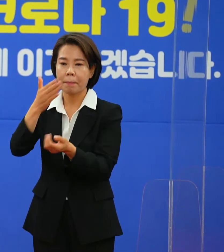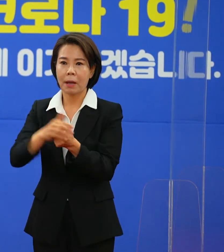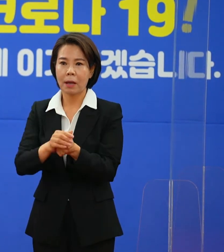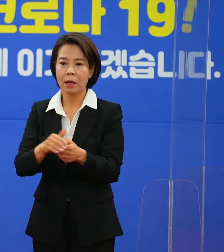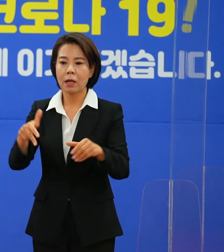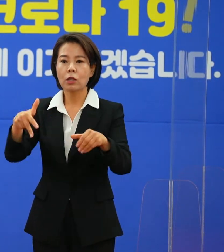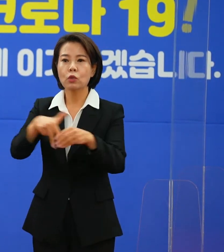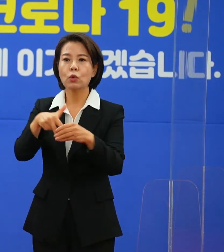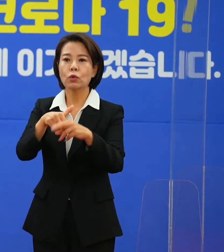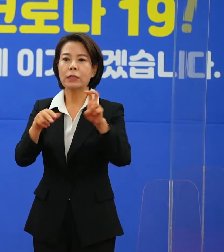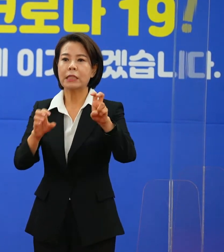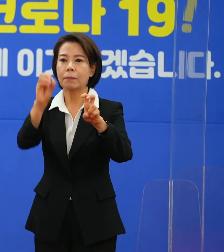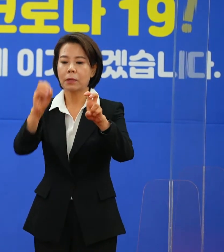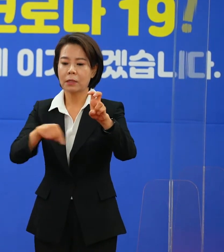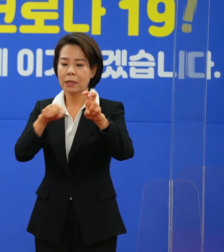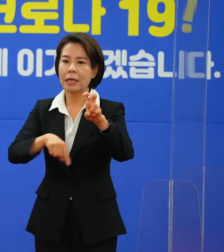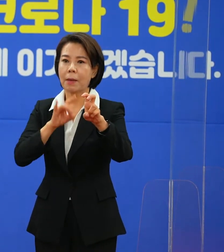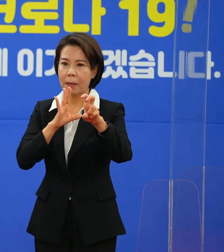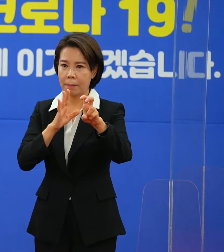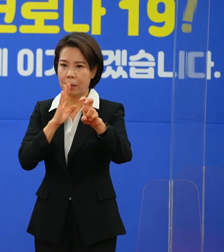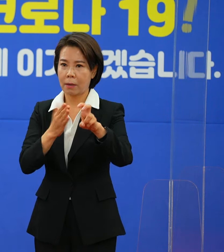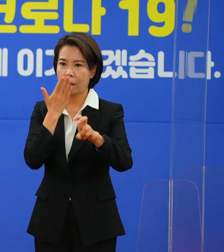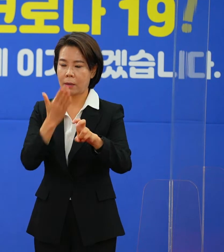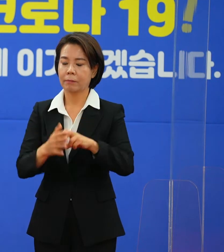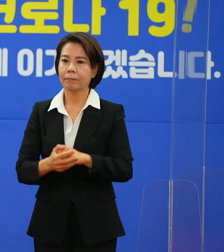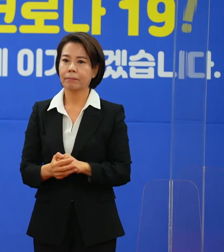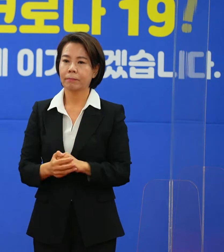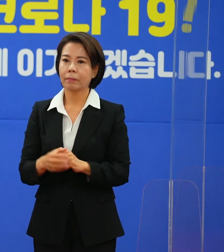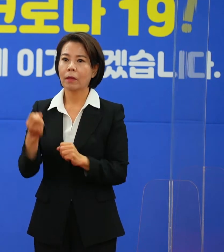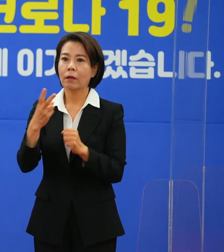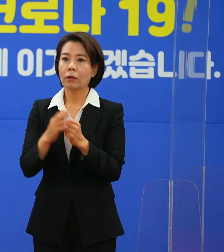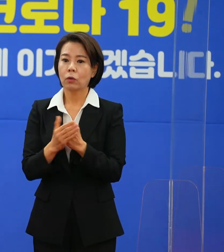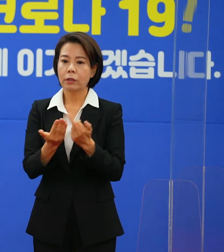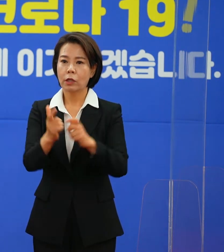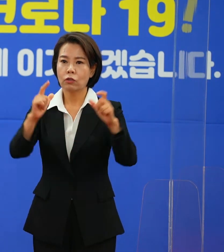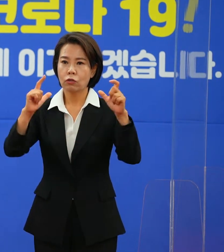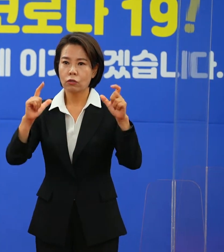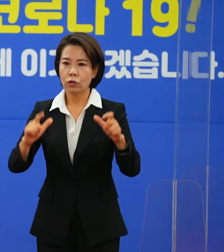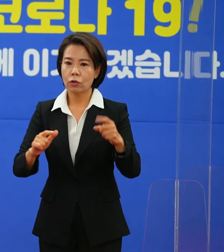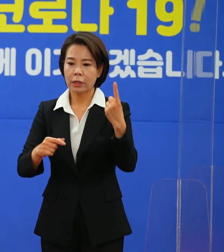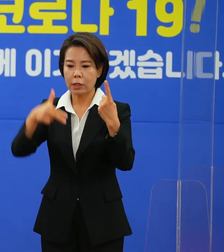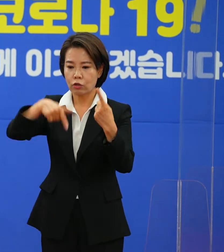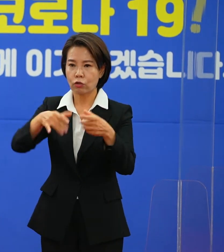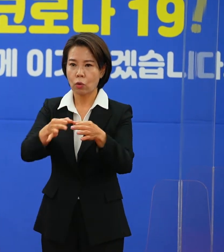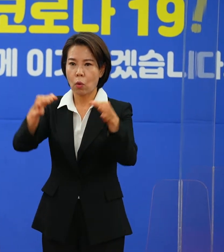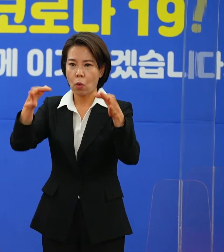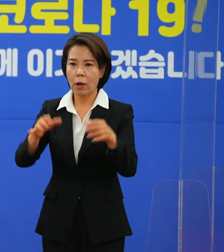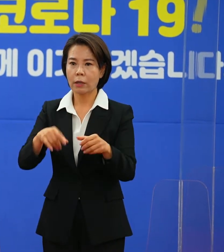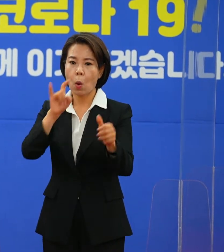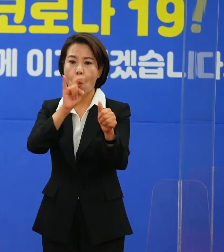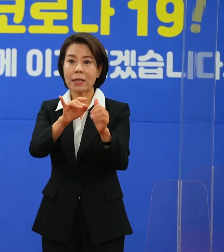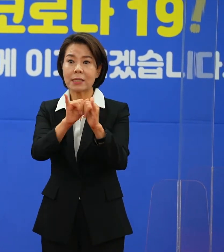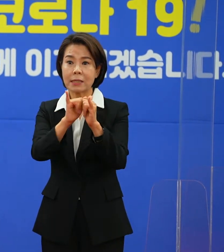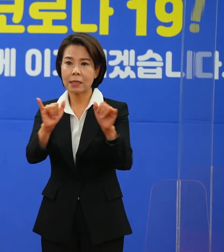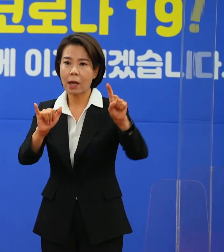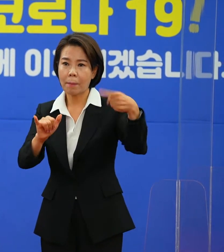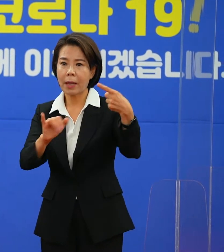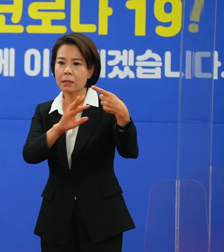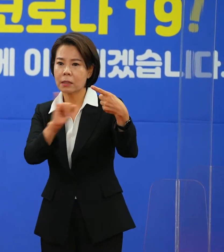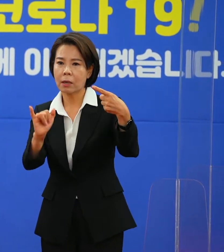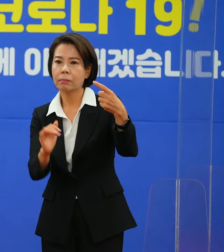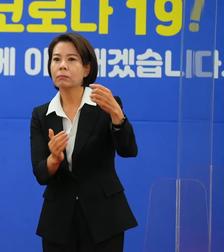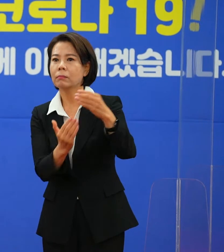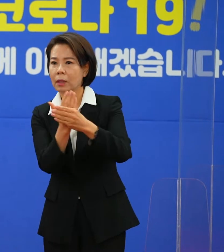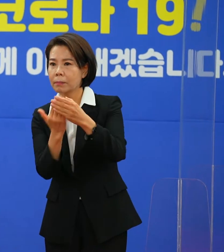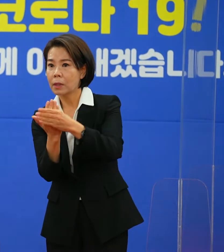종교시설은 20% 이내 허용이 됩니다. 또한 제주 지역 최근 1주간 코로나19 확진자 100명이